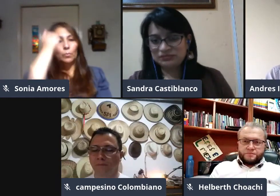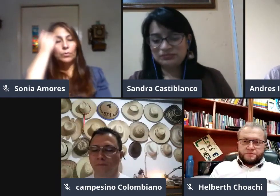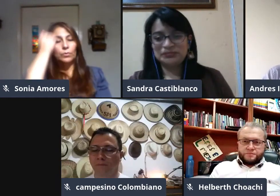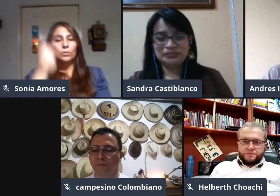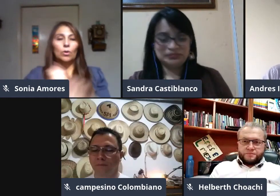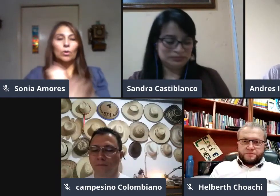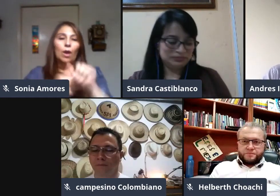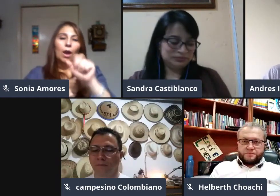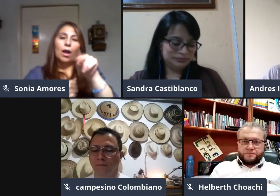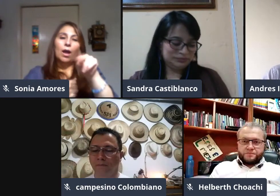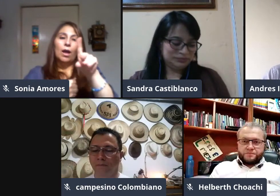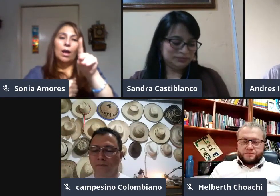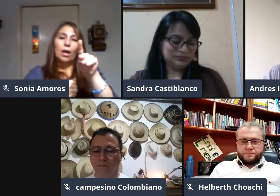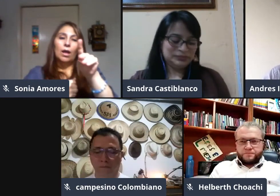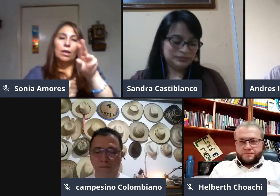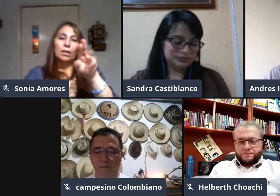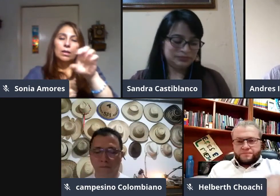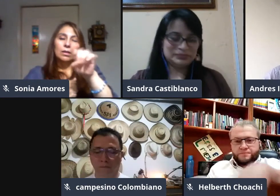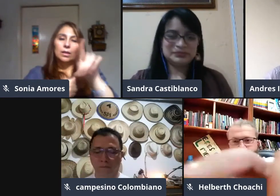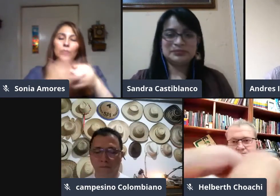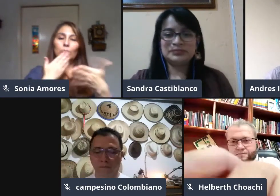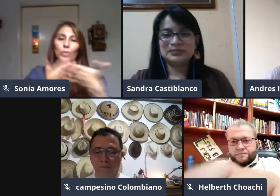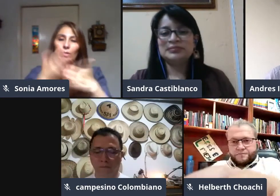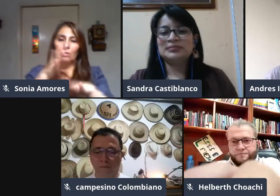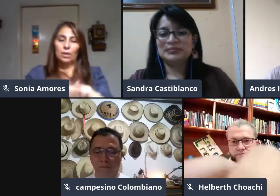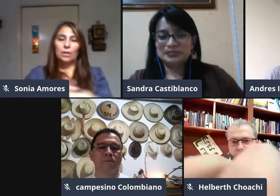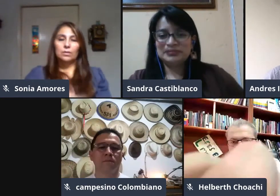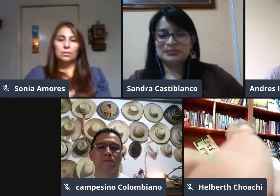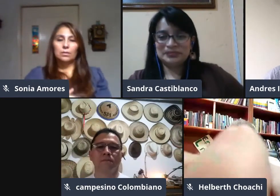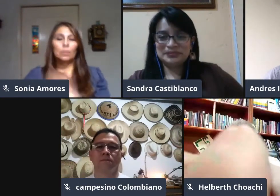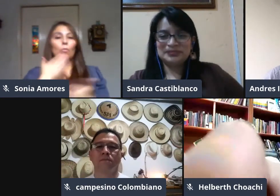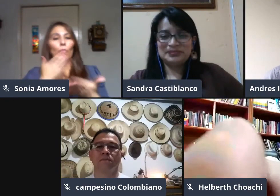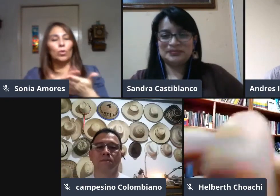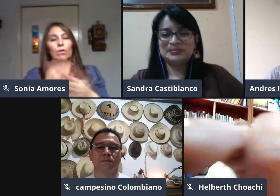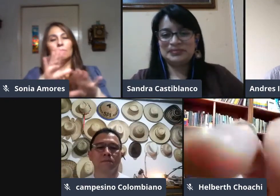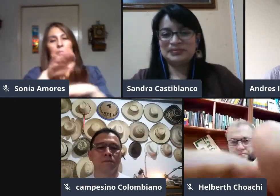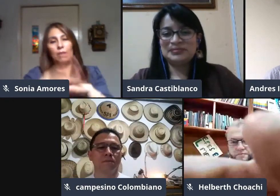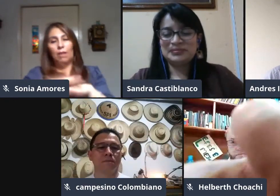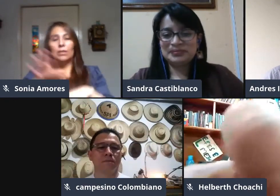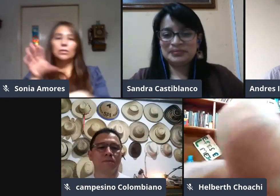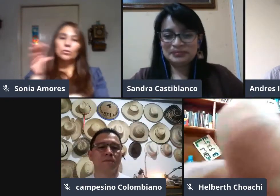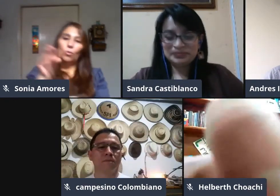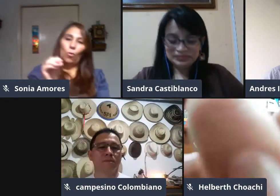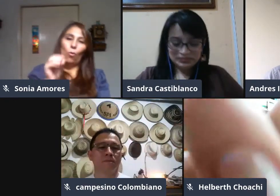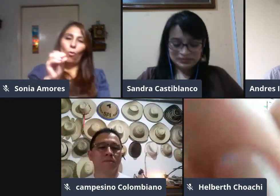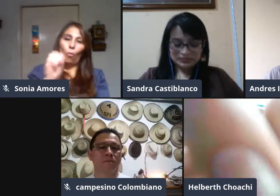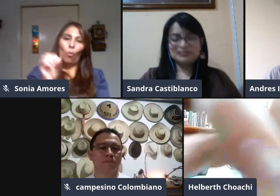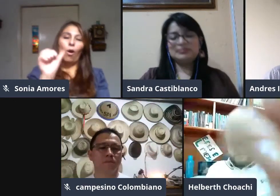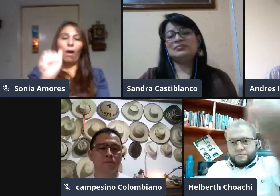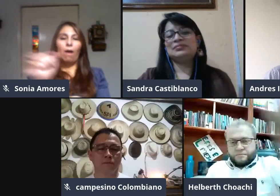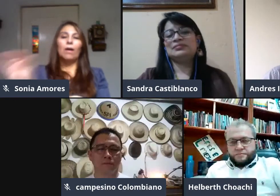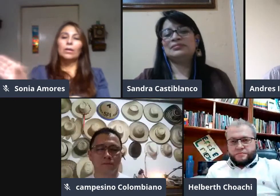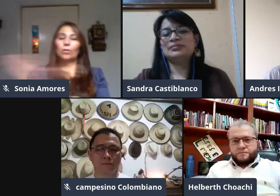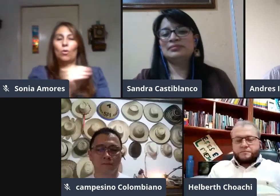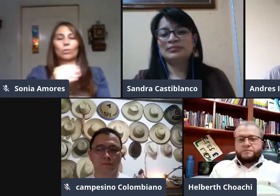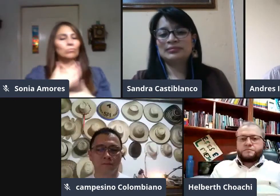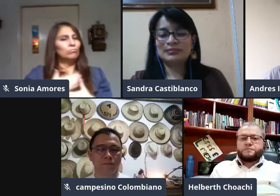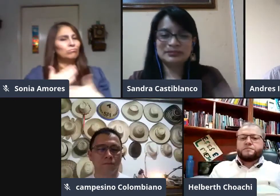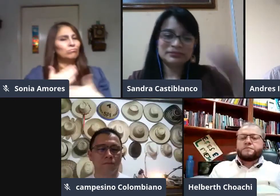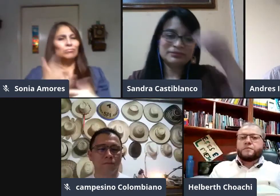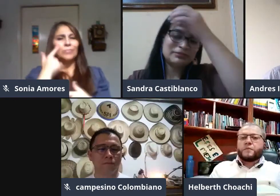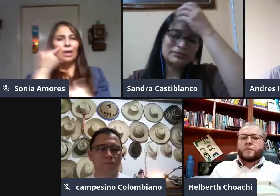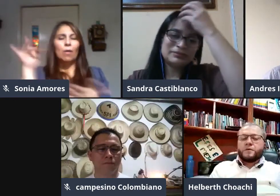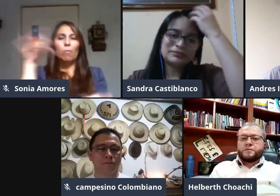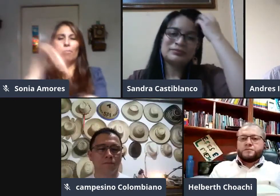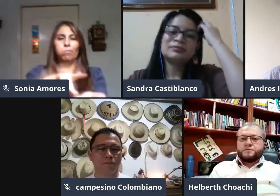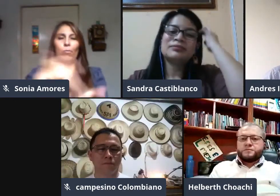tardes. Hola, buenas tardes a todas y a todas. Y a todos, es un gusto muy grande para mí estar acá